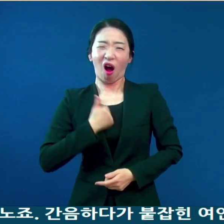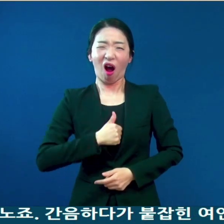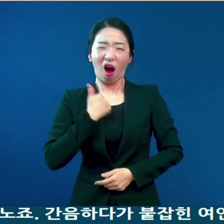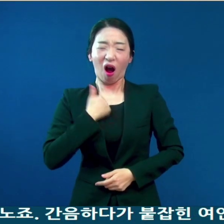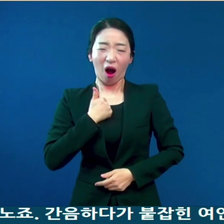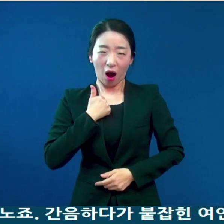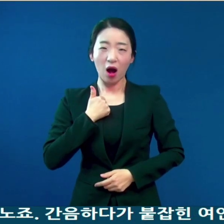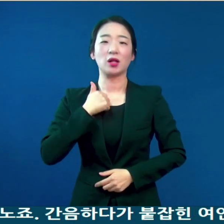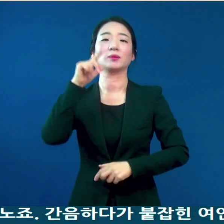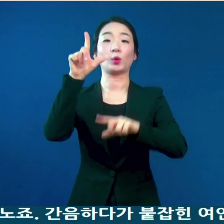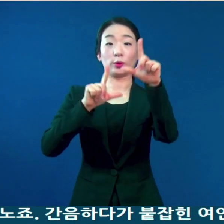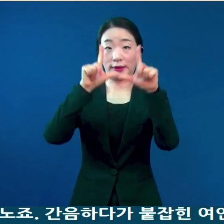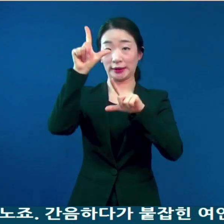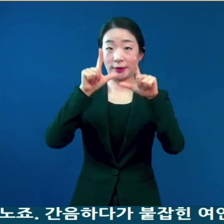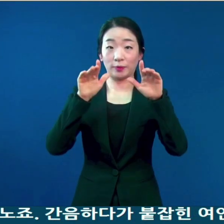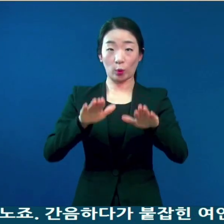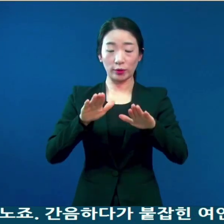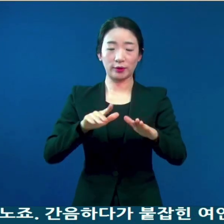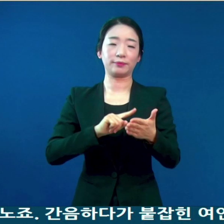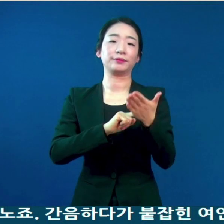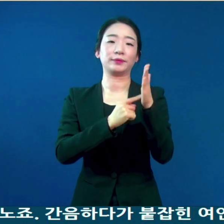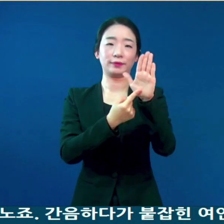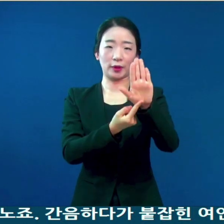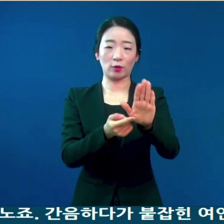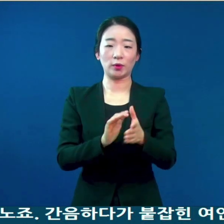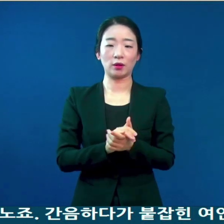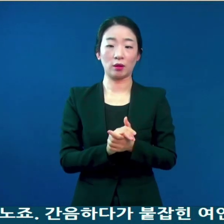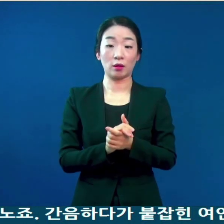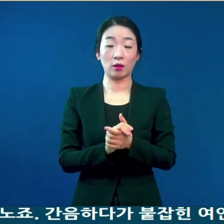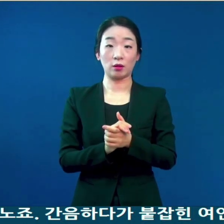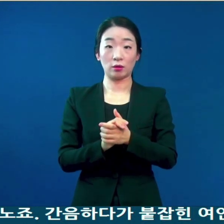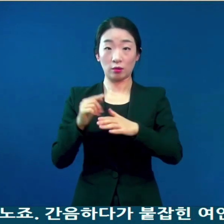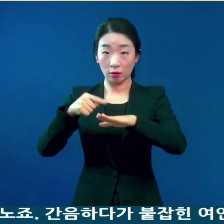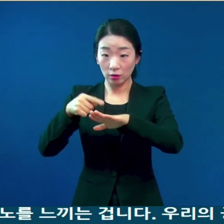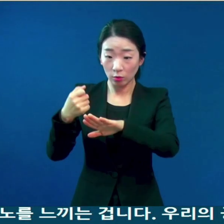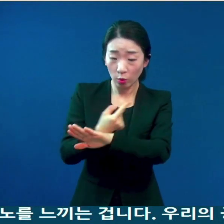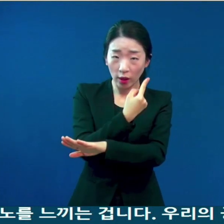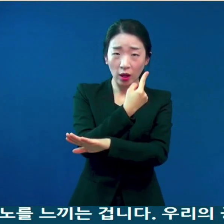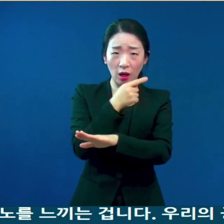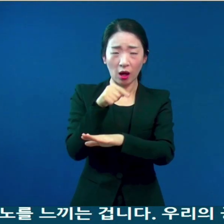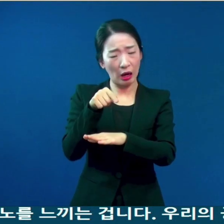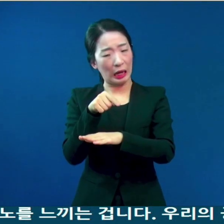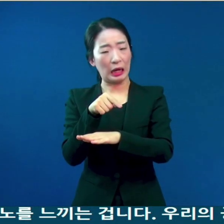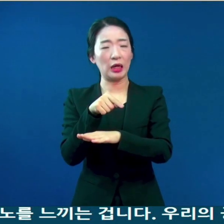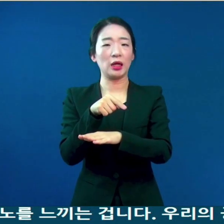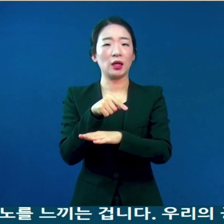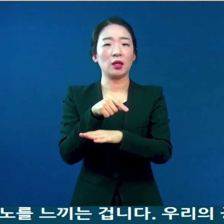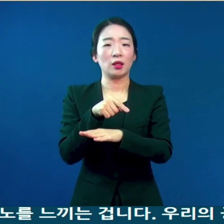모습인데, 그것도 빗나가니까 문제가 되고 있습니다.